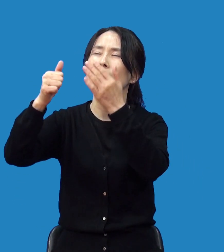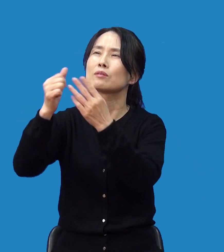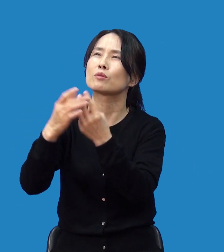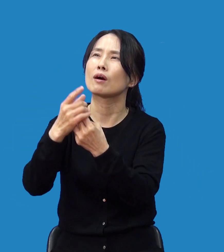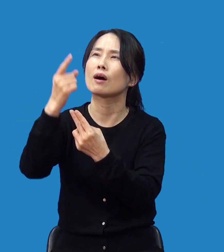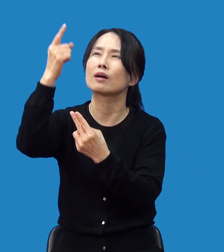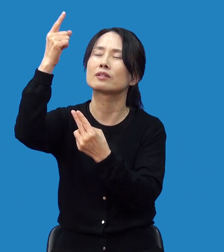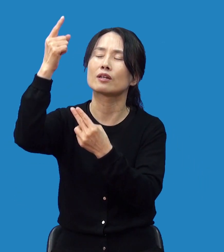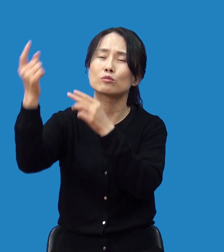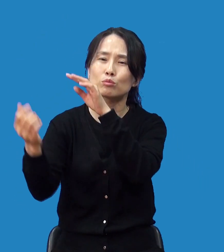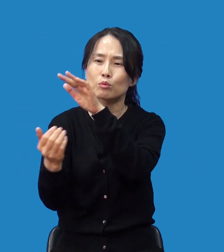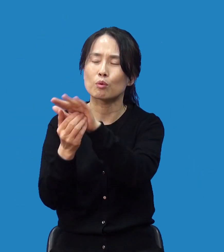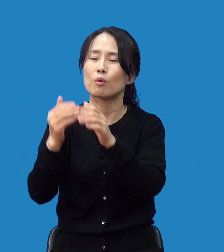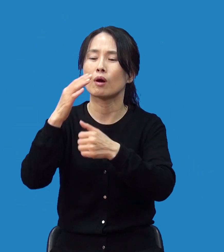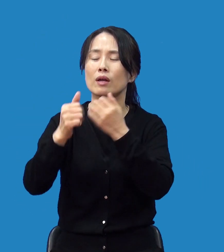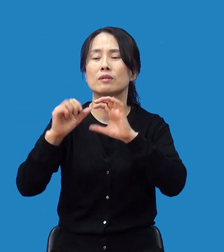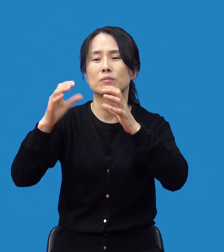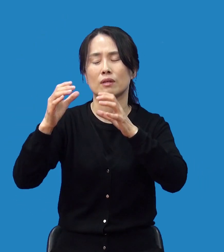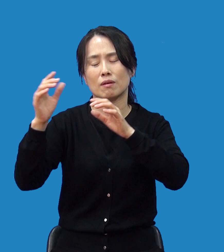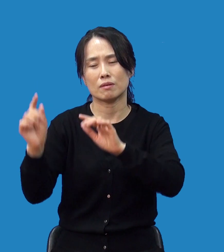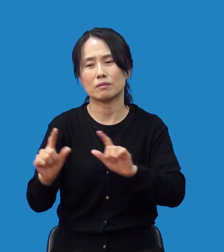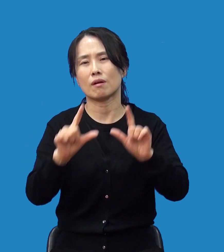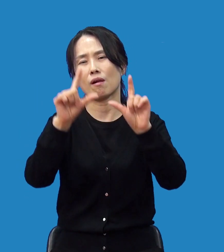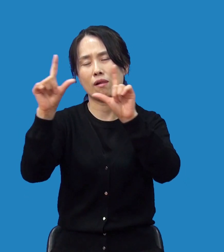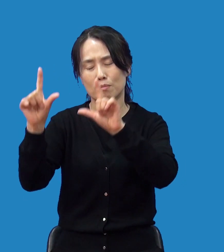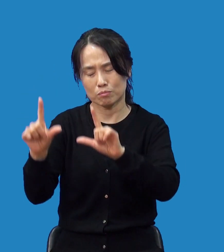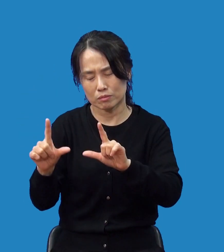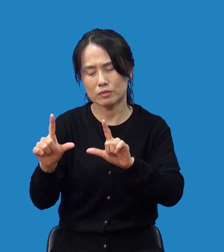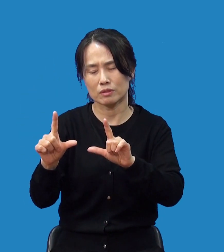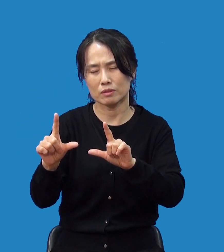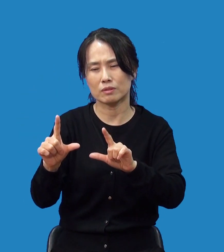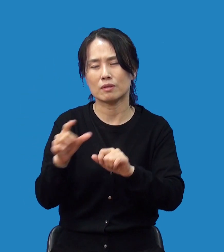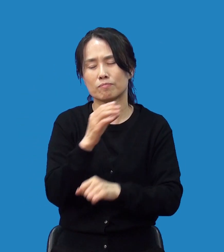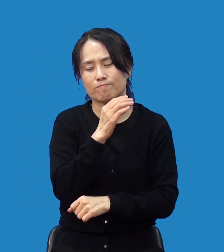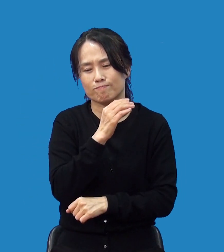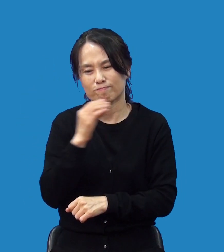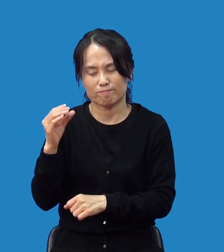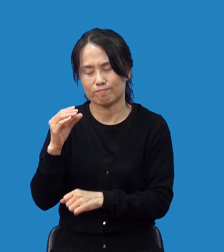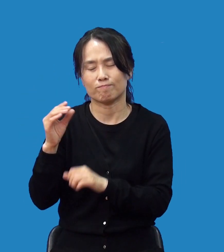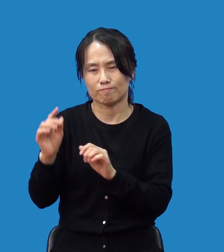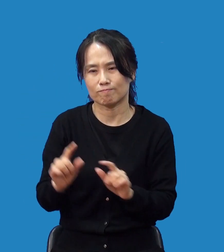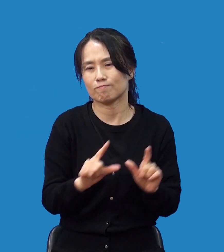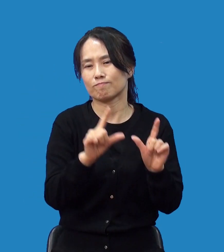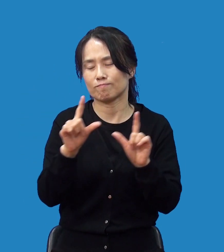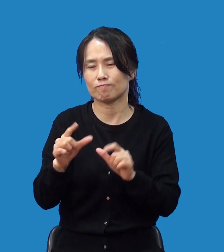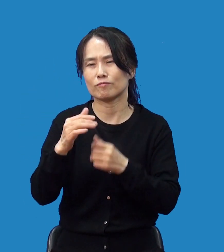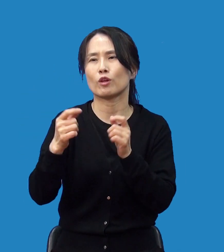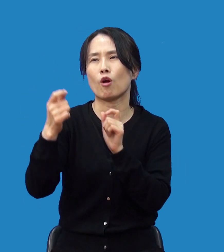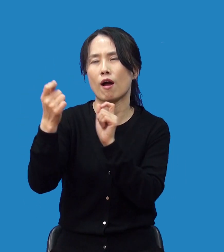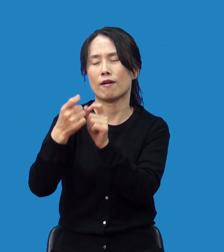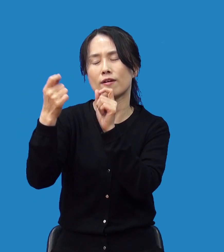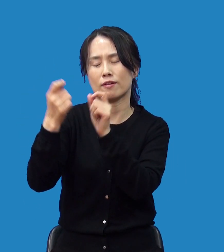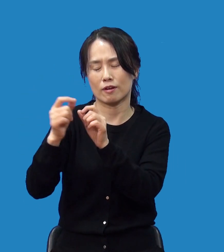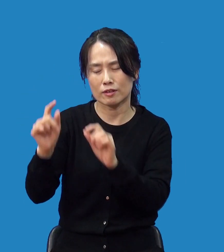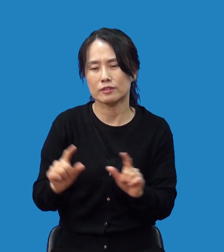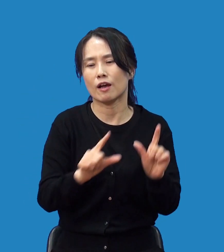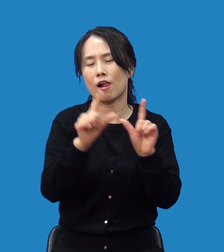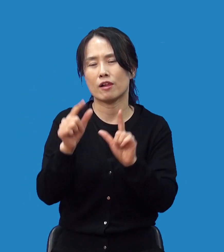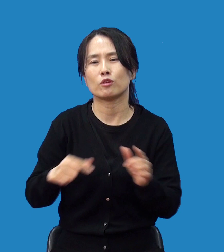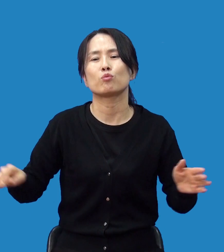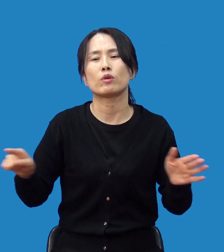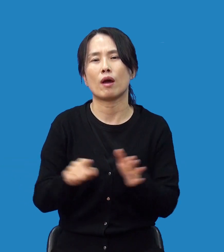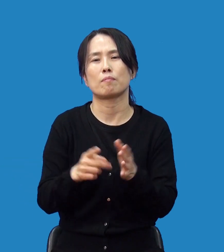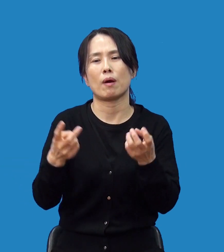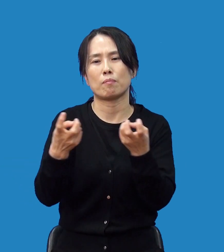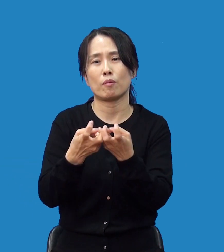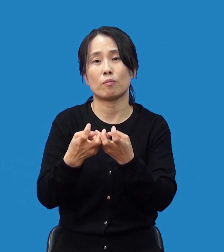하고 하나님 나라의 삶을 오늘에 사는 삶의 동인이고 추동력입니다. 예수님 오늘